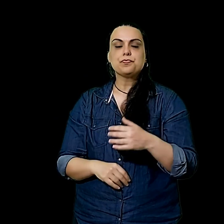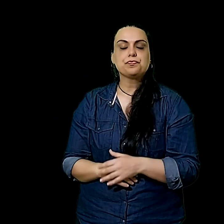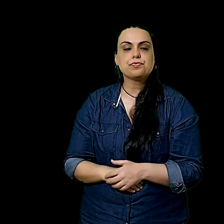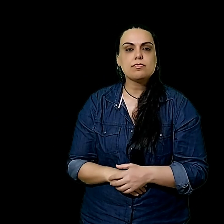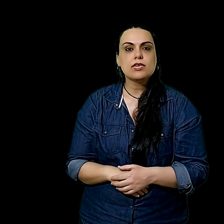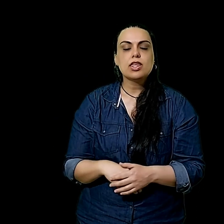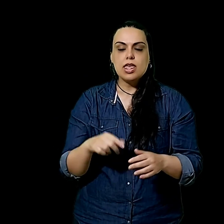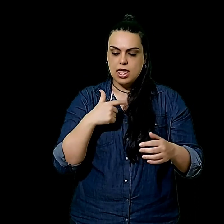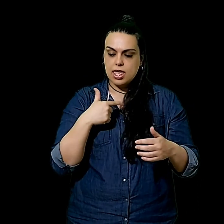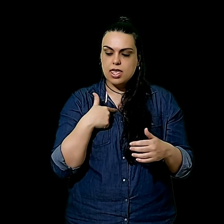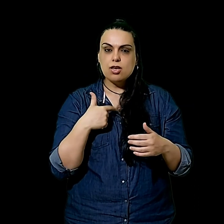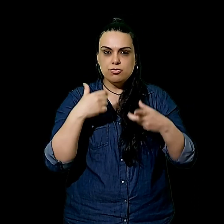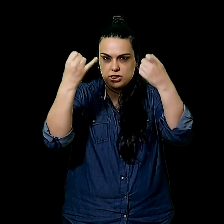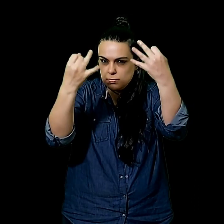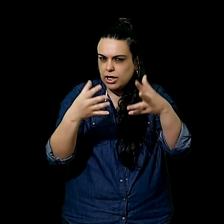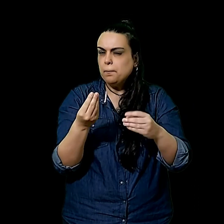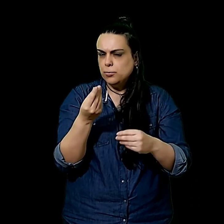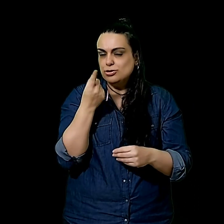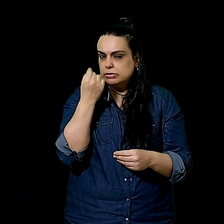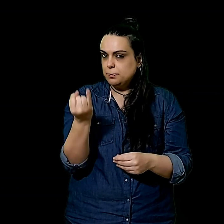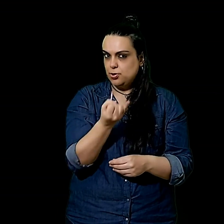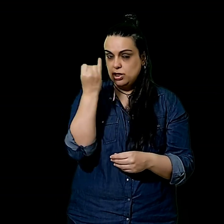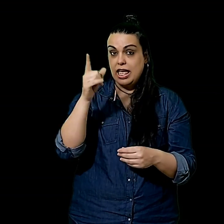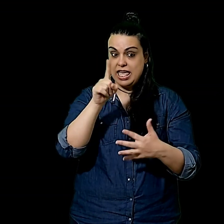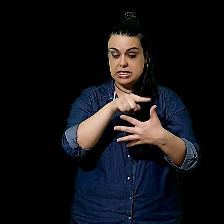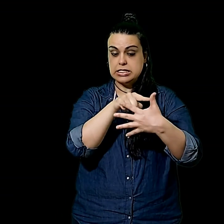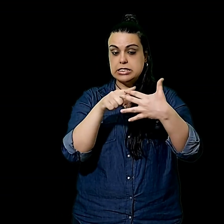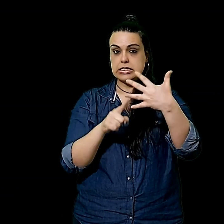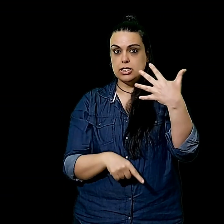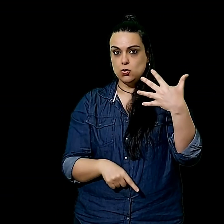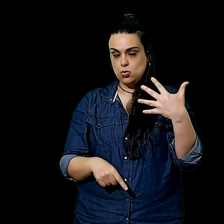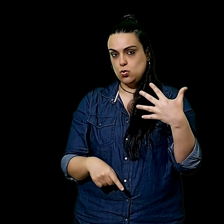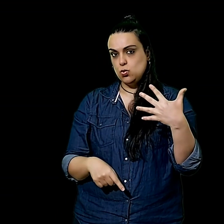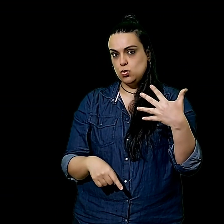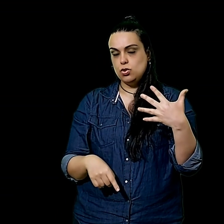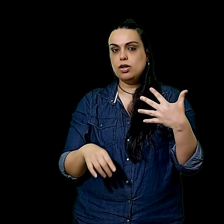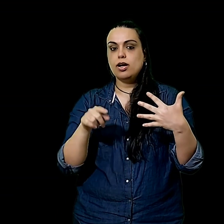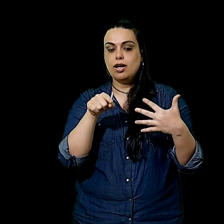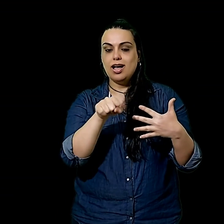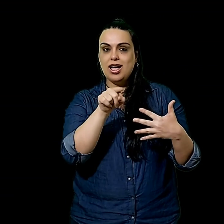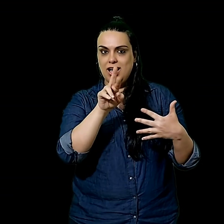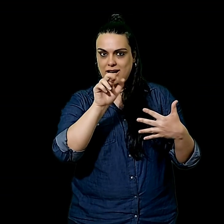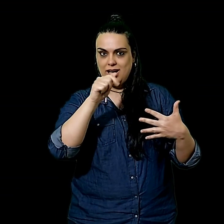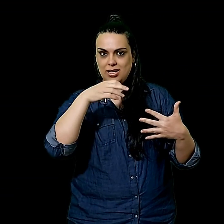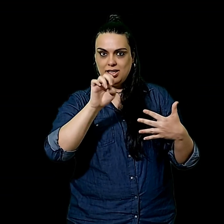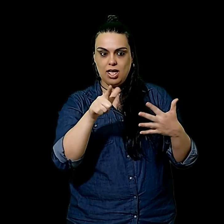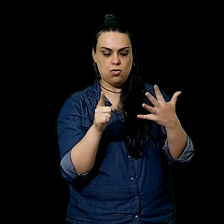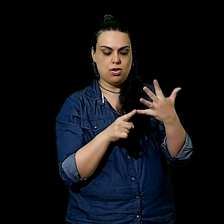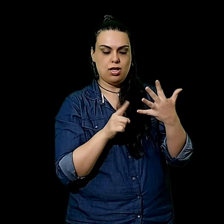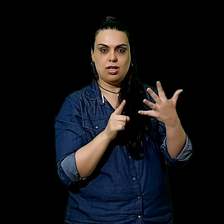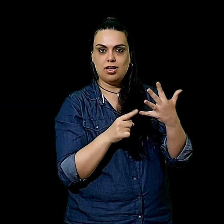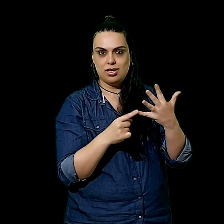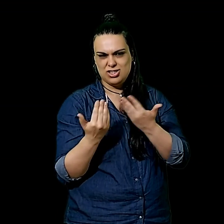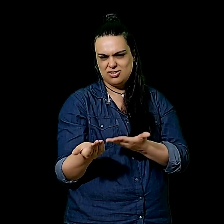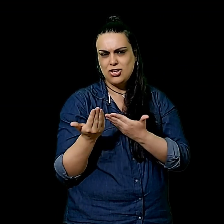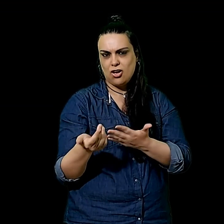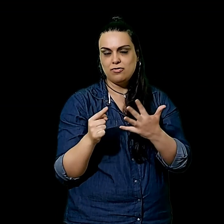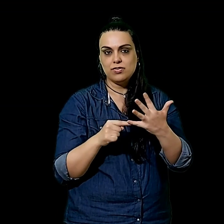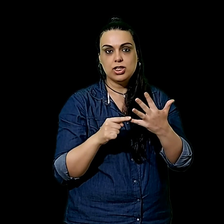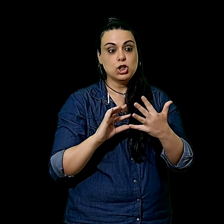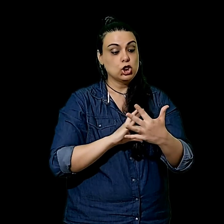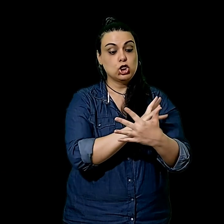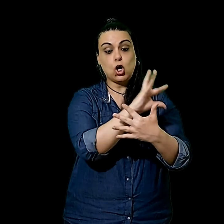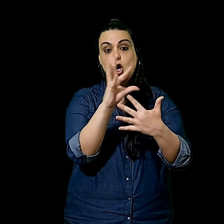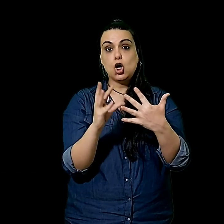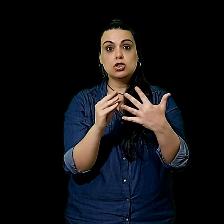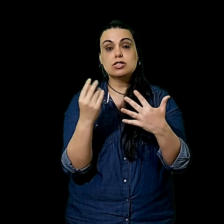trazer para vocês uma coisa muito interessante, tá? São 5, né? Sim. A Raquel é a caçula. Todos